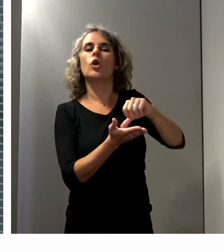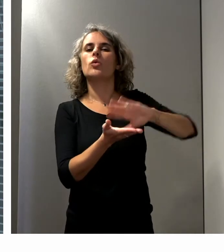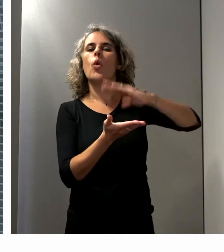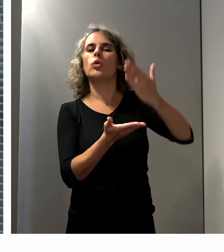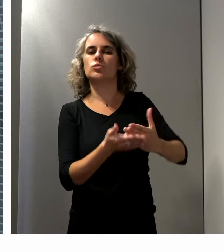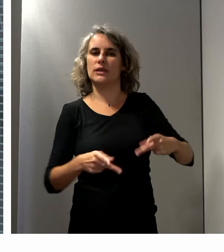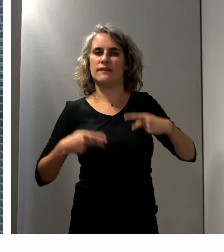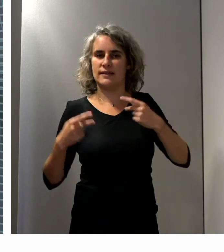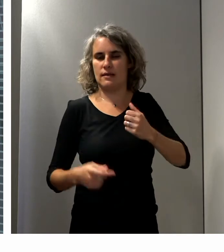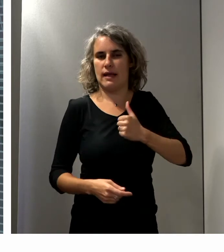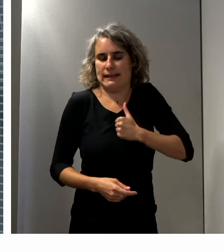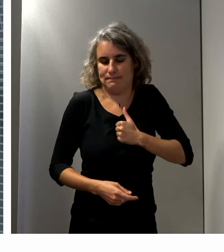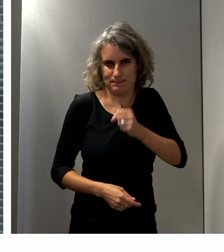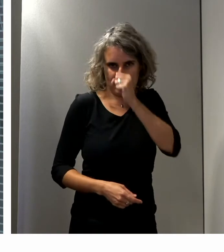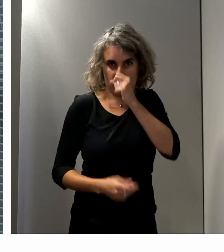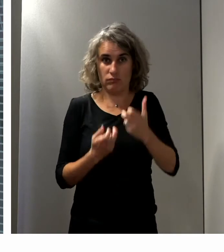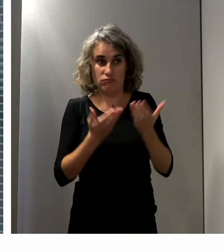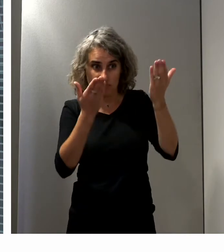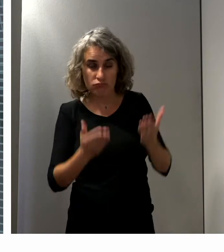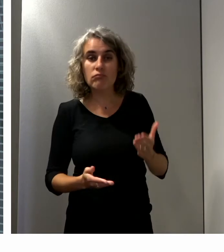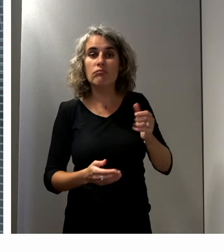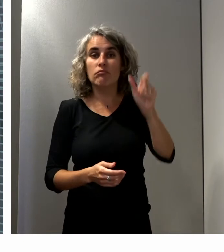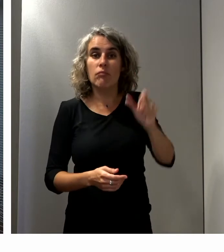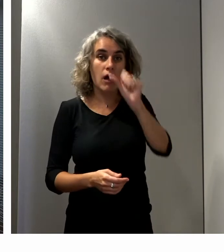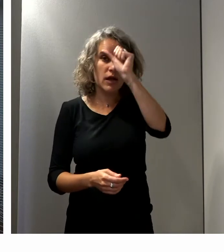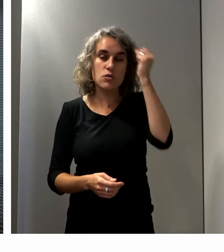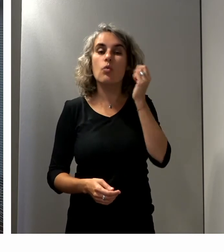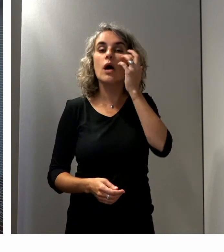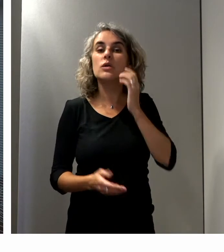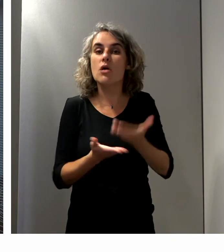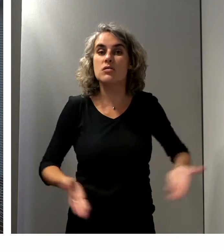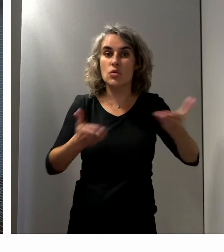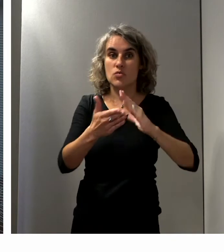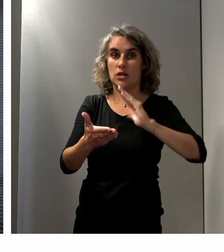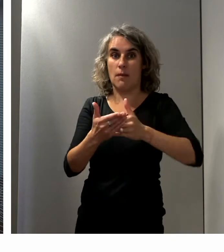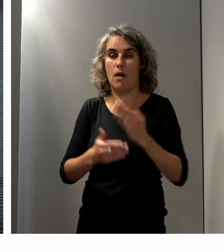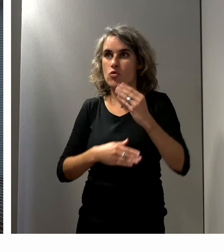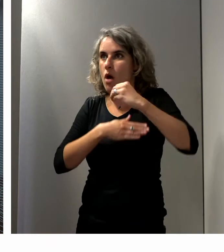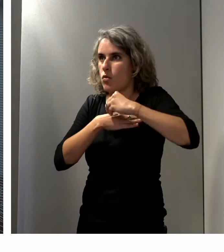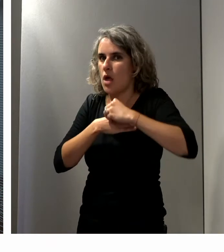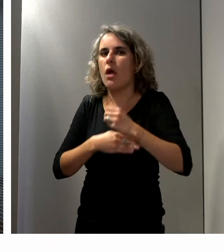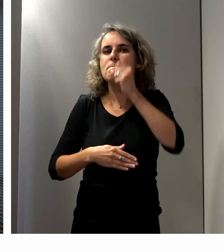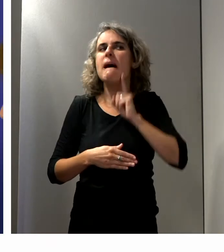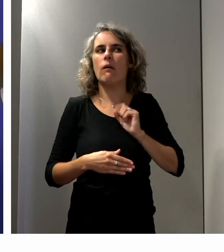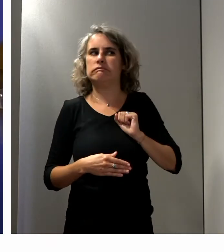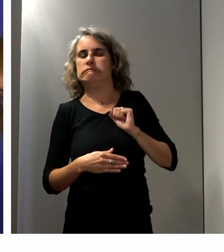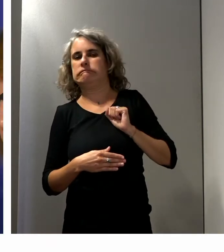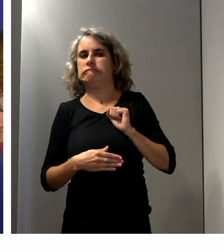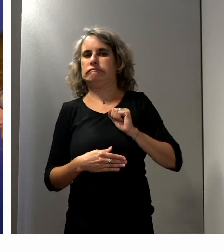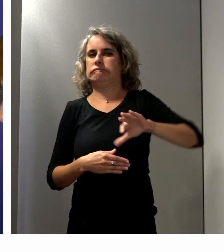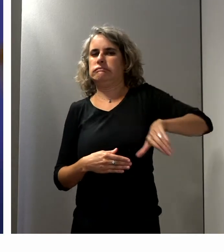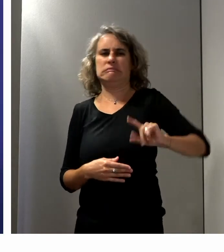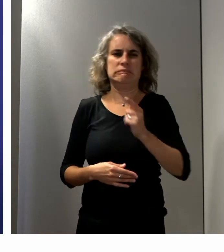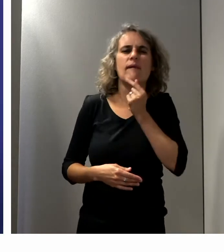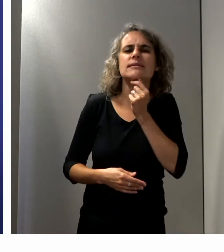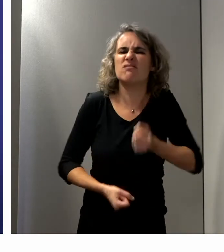et sexuelle. Je suis un adolescent en situation de handicap, un garçon. J'ai besoin de conseils. J'ai pas envie d'en parler avec mes parents parce que c'est pas